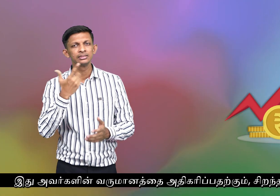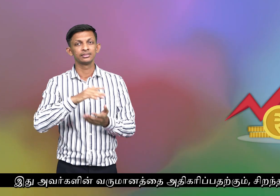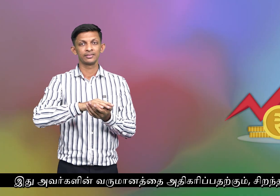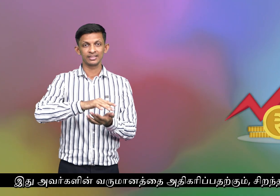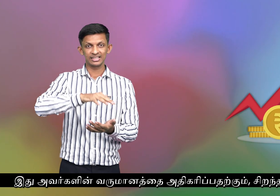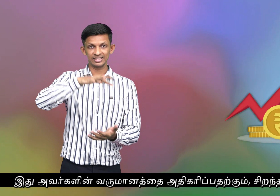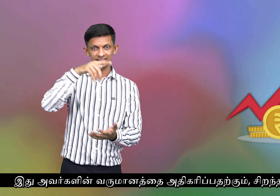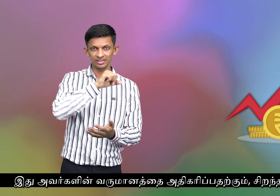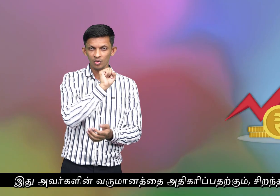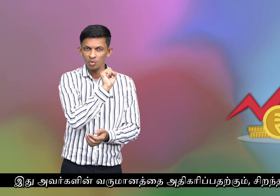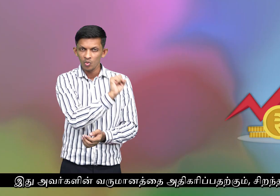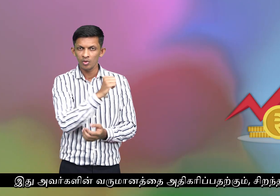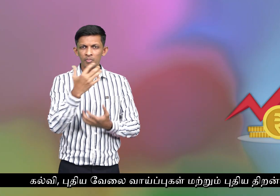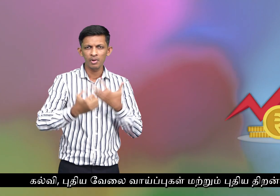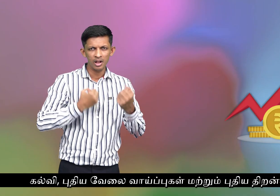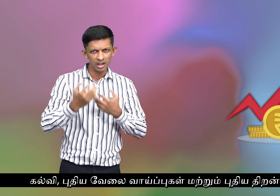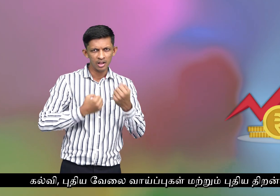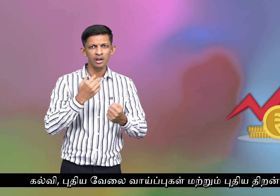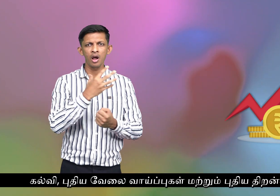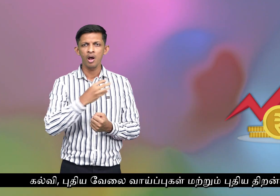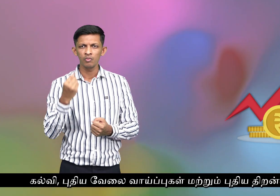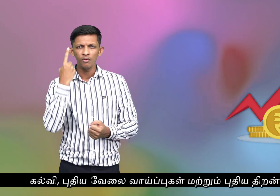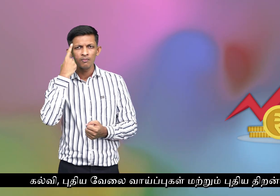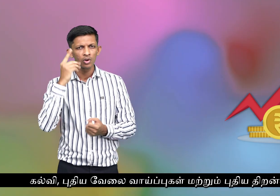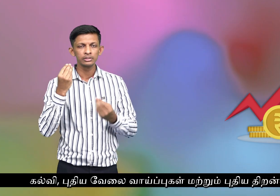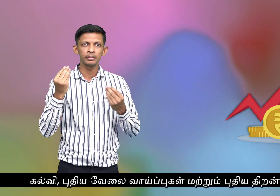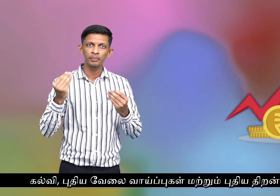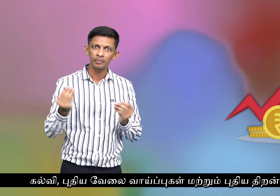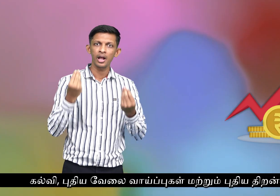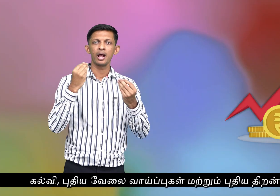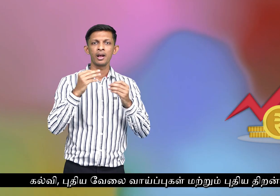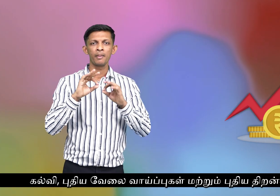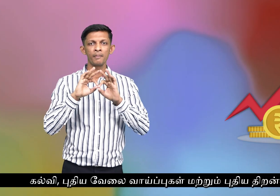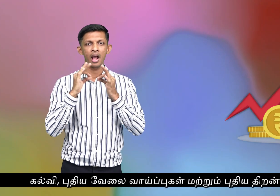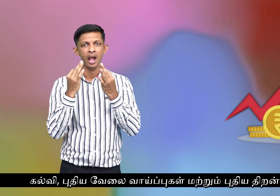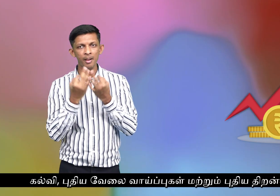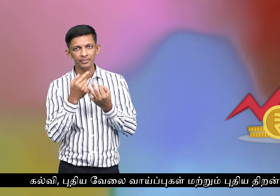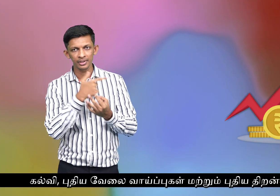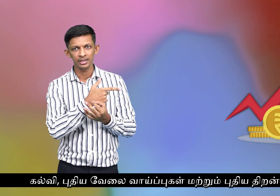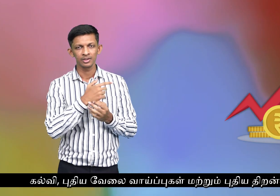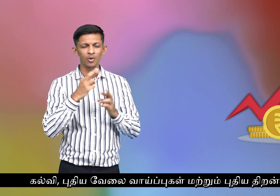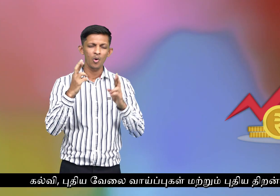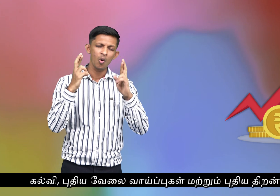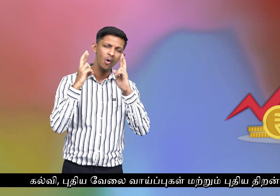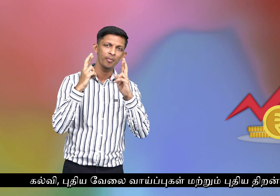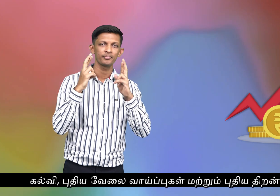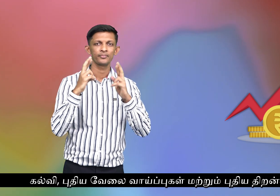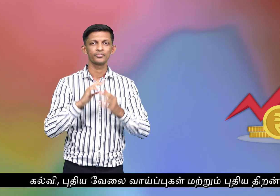குடும்ப வாய்ப்புகளுக்கு கல்வி, புதிய வேலை வாய்ப்புகள் மற்றும் புதிய திறன்களை பெறுவதற்கும்